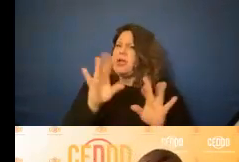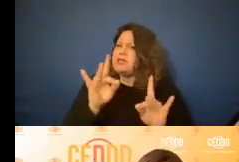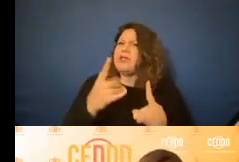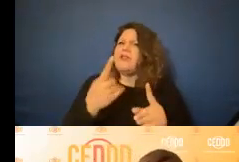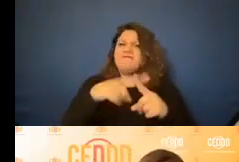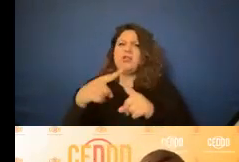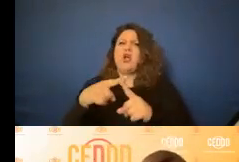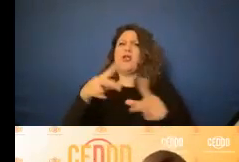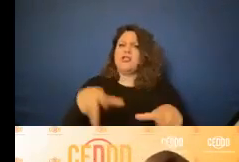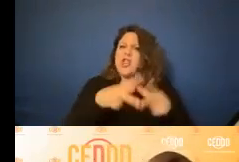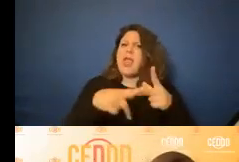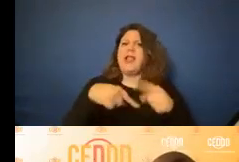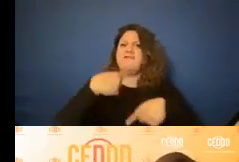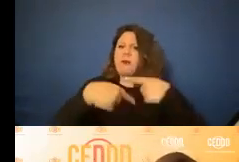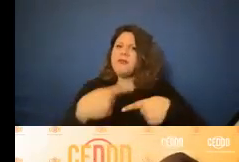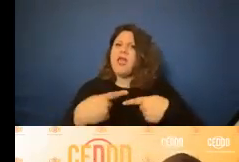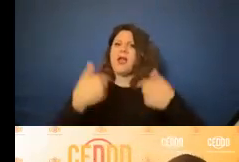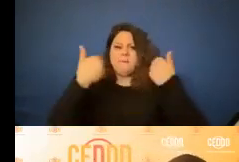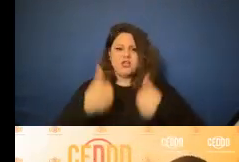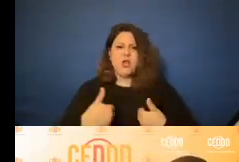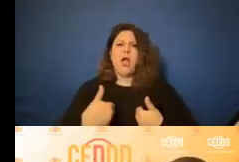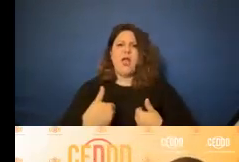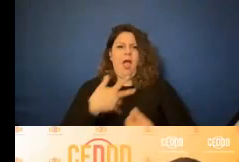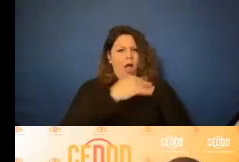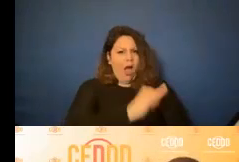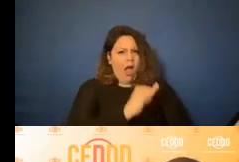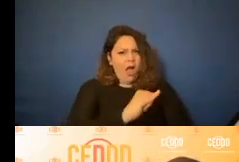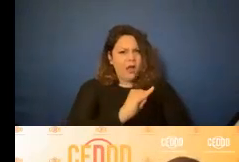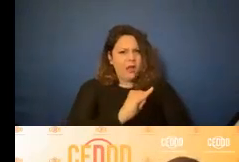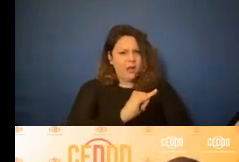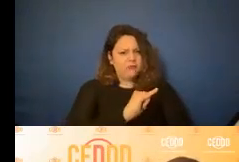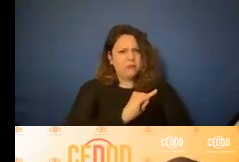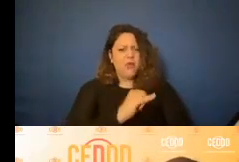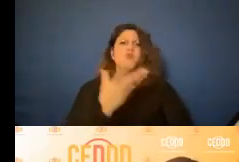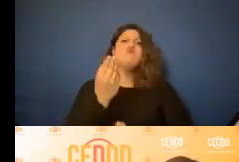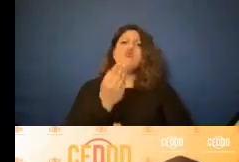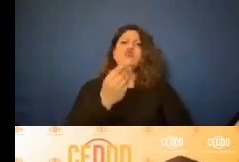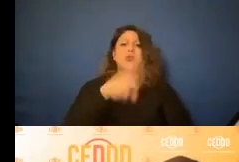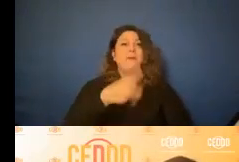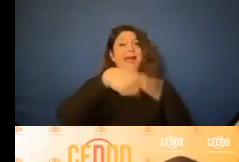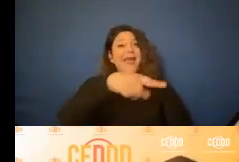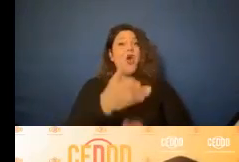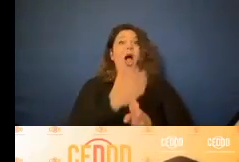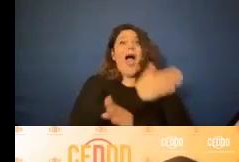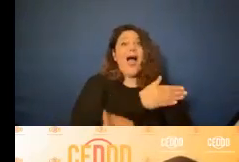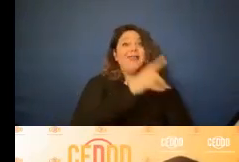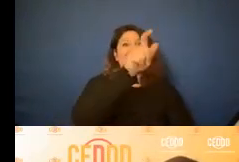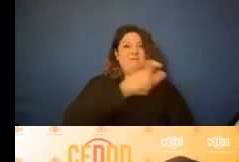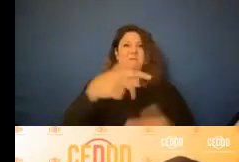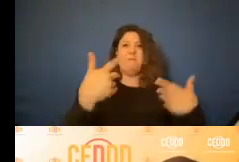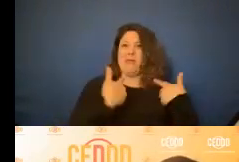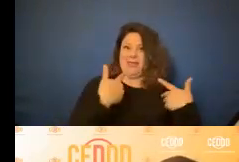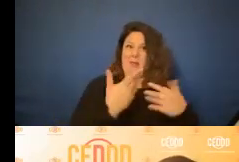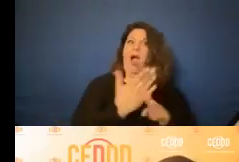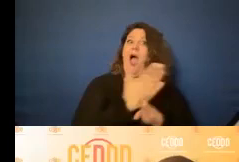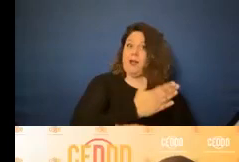familiares, personales, muchos han sido incluso víctimas de forma previa, ¿de acuerdo? Pero es esto que a